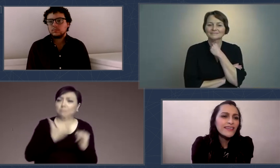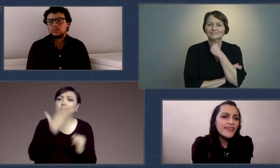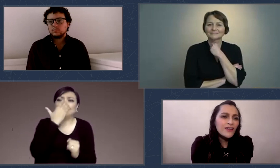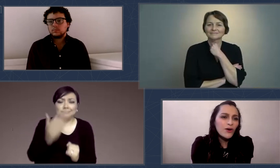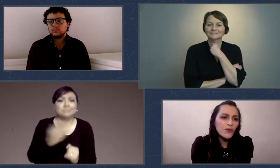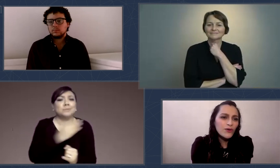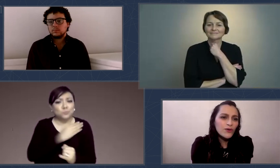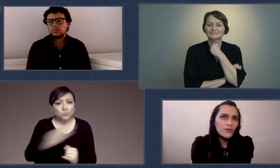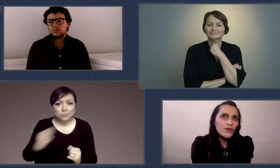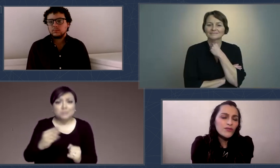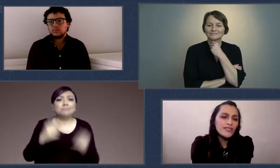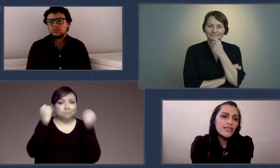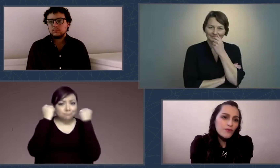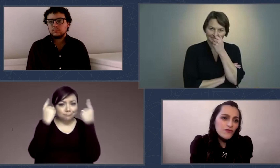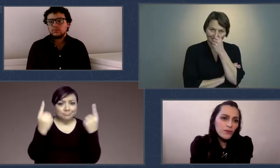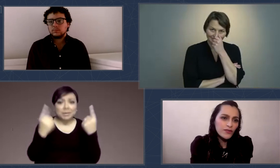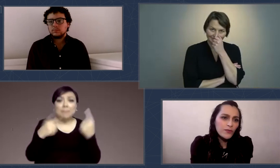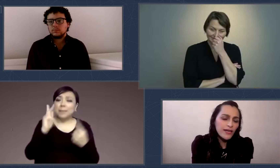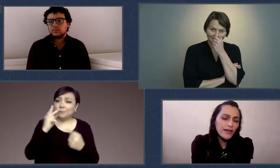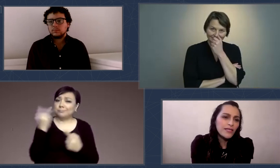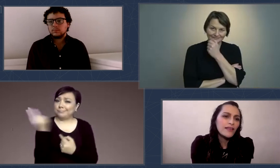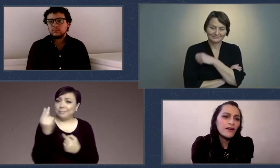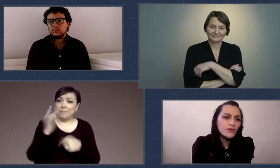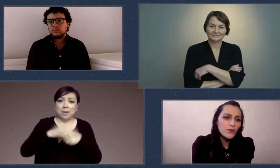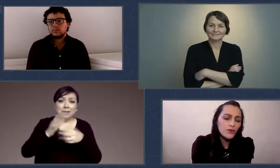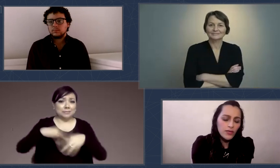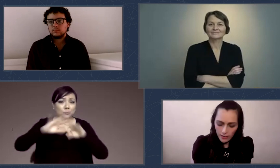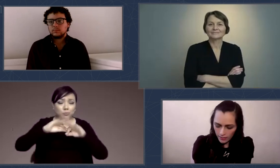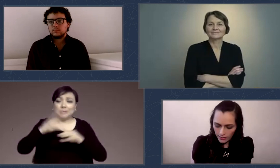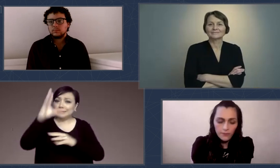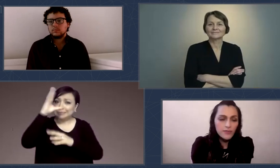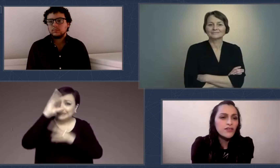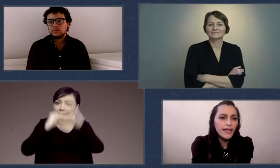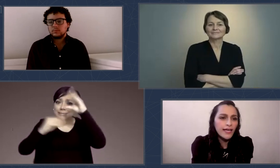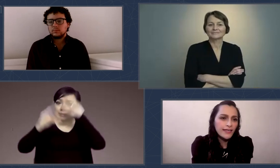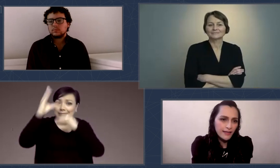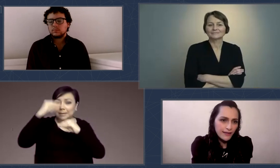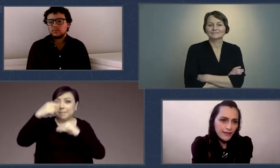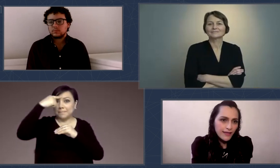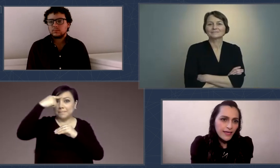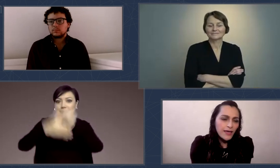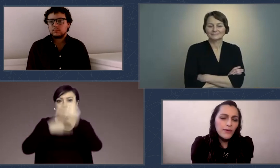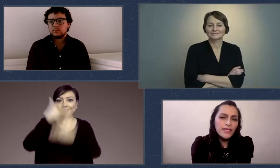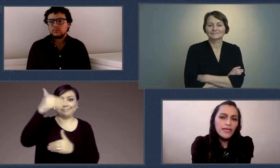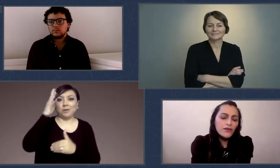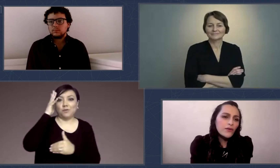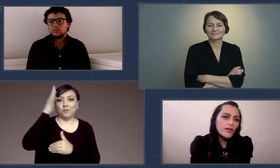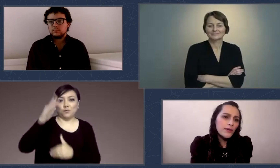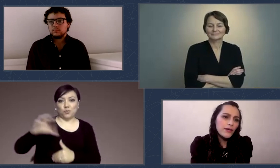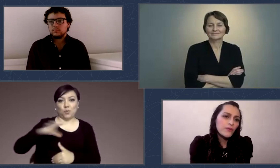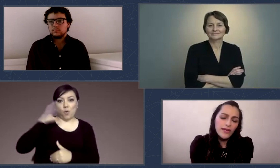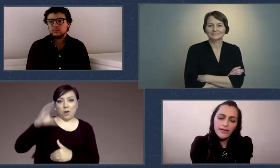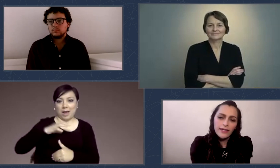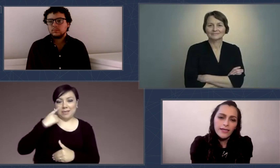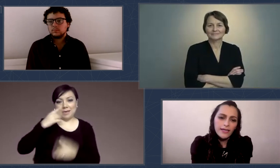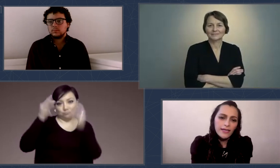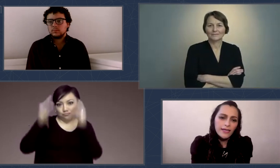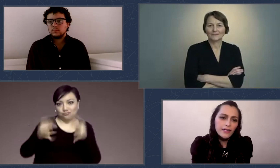Que cómo nos estamos formando para brindar un servicio de calidad. Maya, yo tengo una